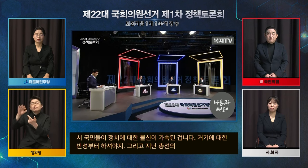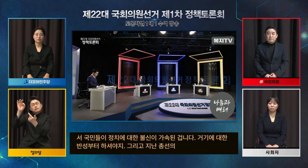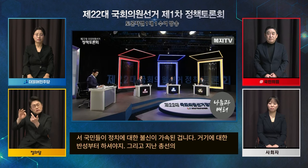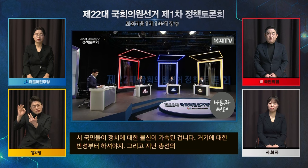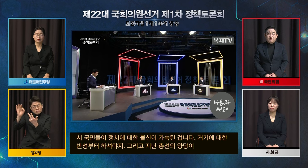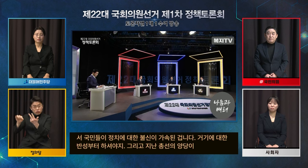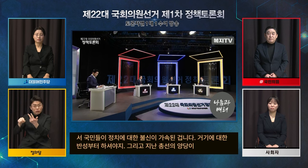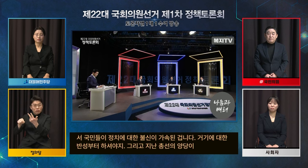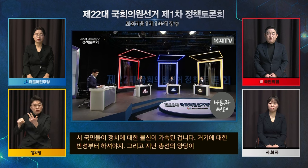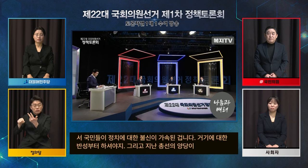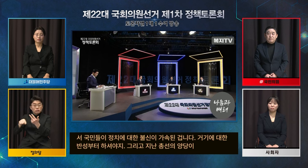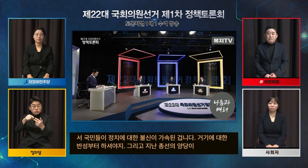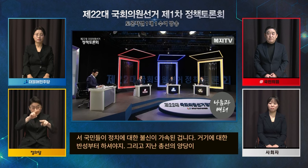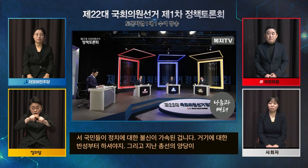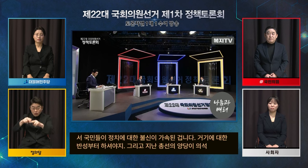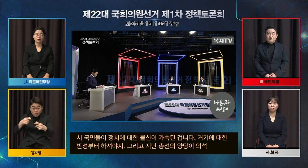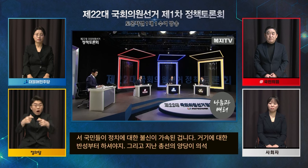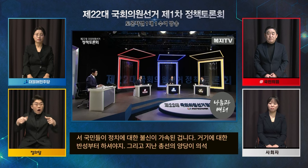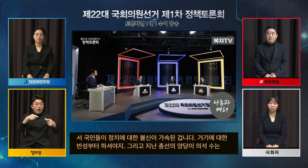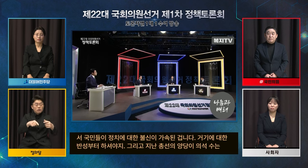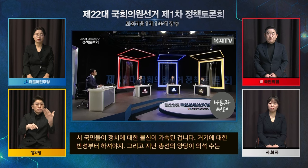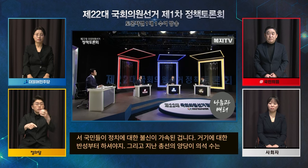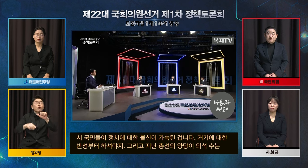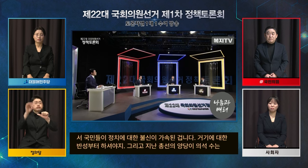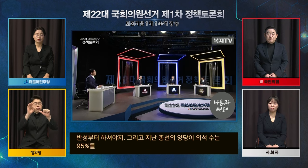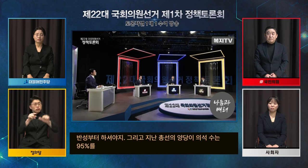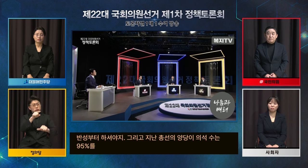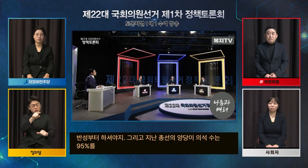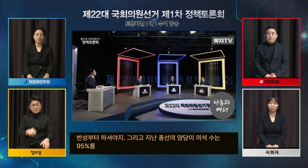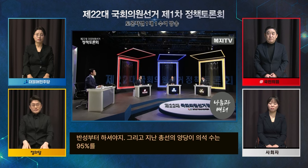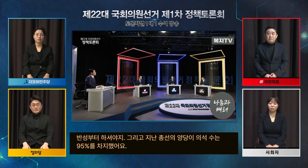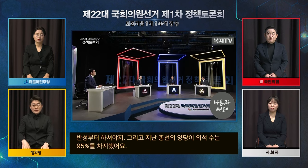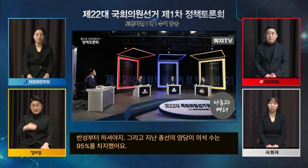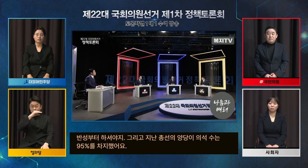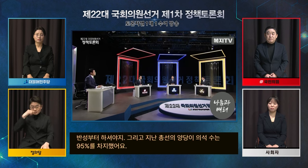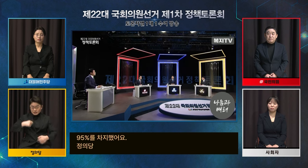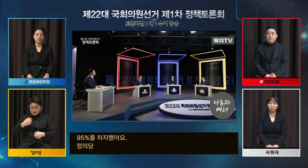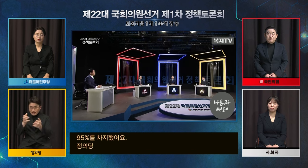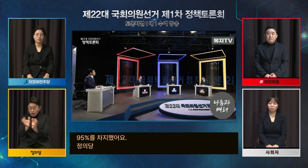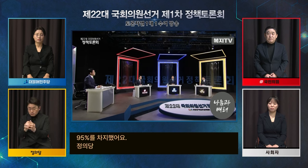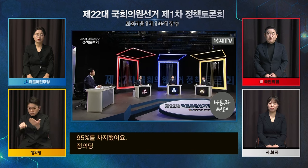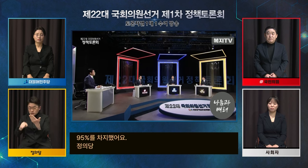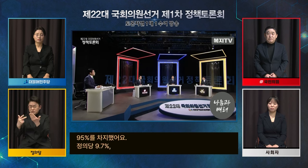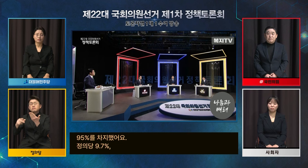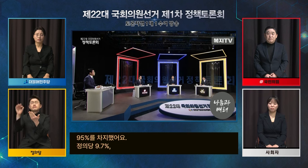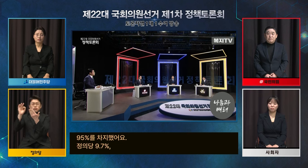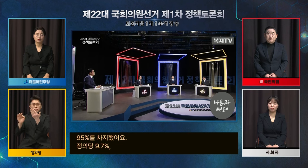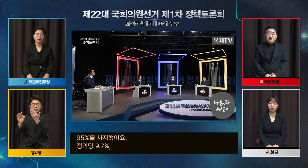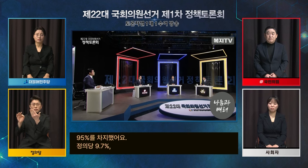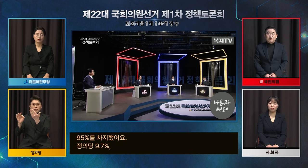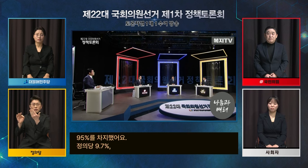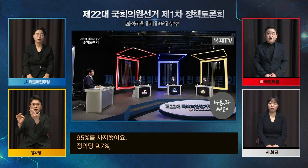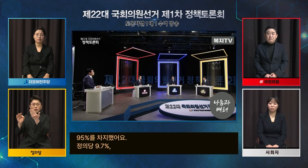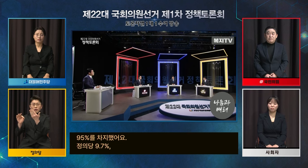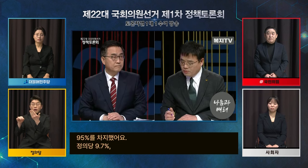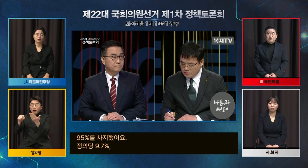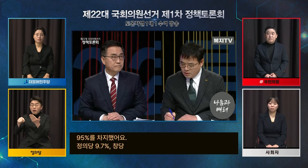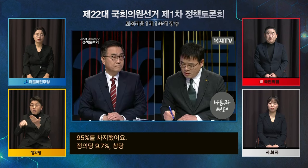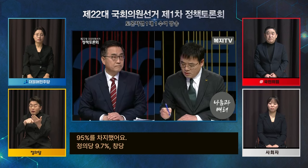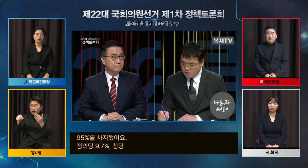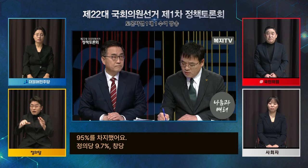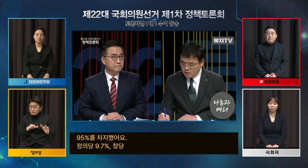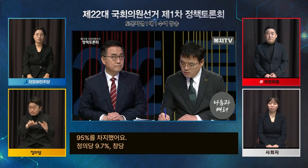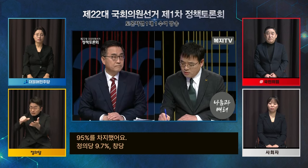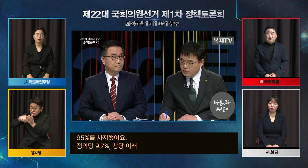그런데 의석수는 95%를 차지했어요. 정의당은 9.7%, 창당 이래 제일 많은 득표를